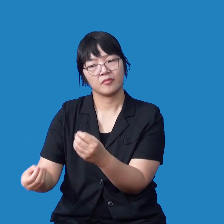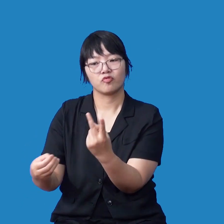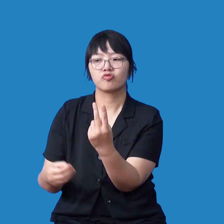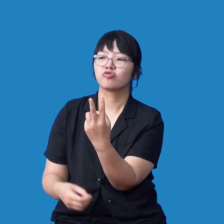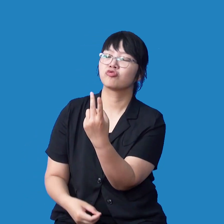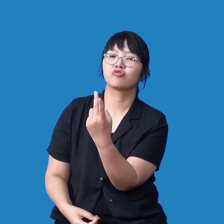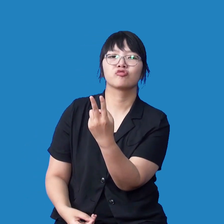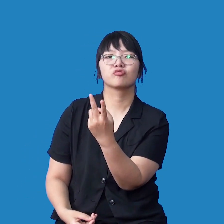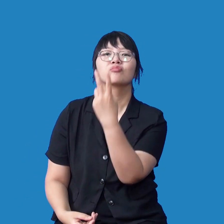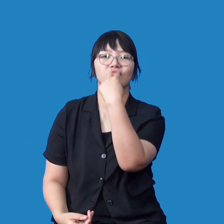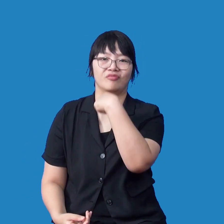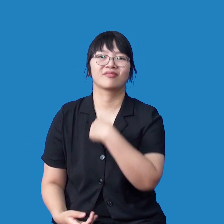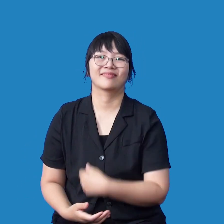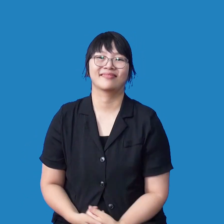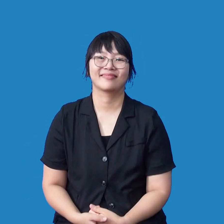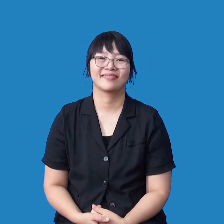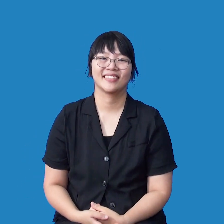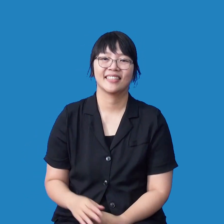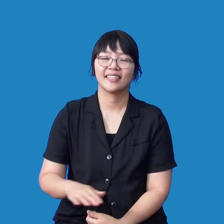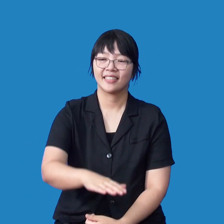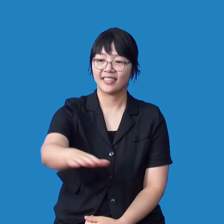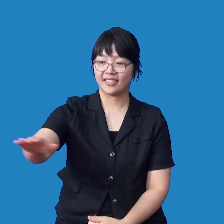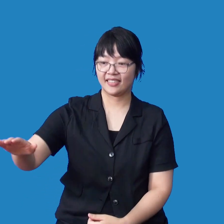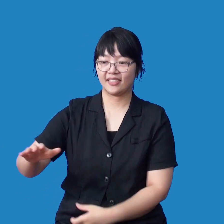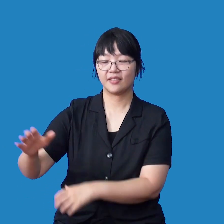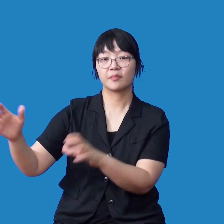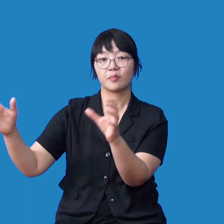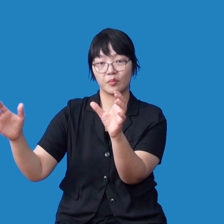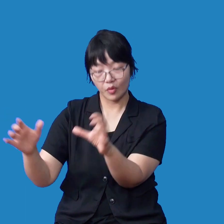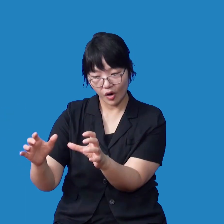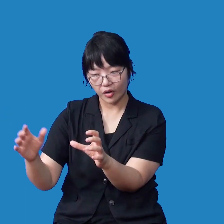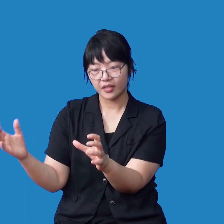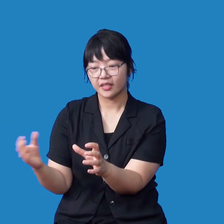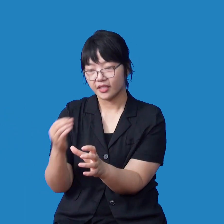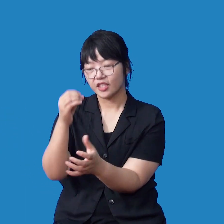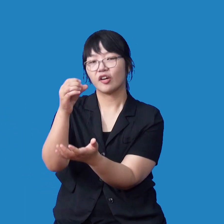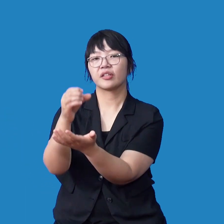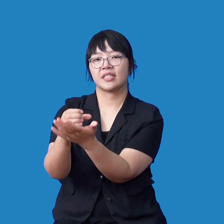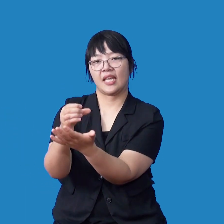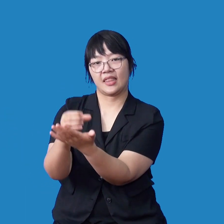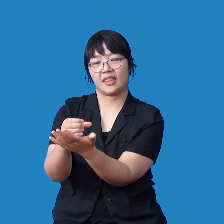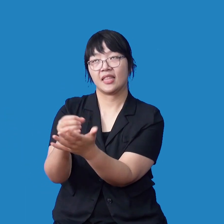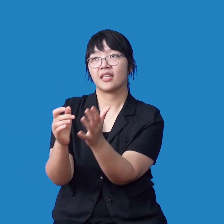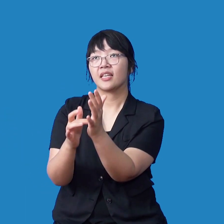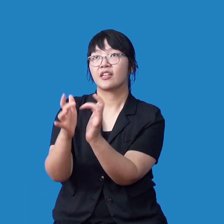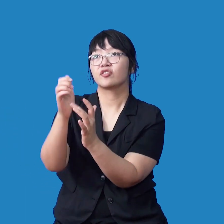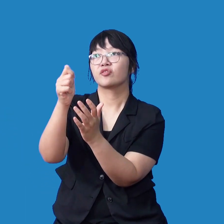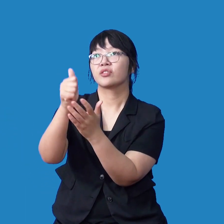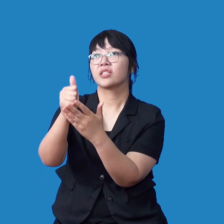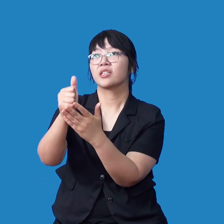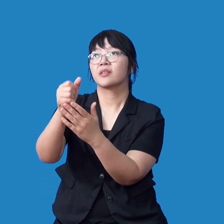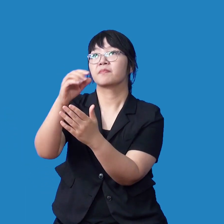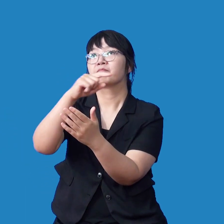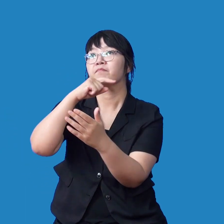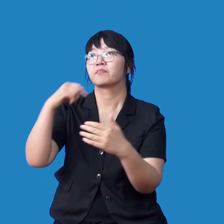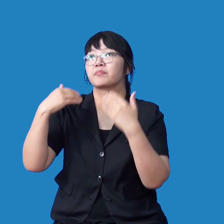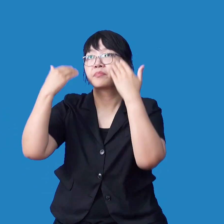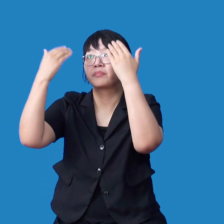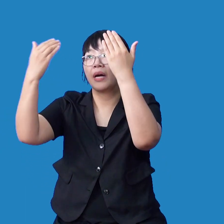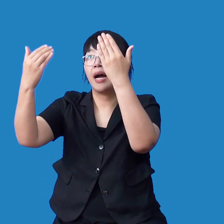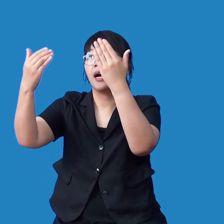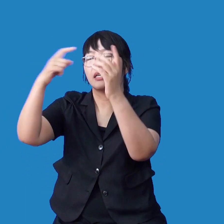있습니다. 그들은 함께 모여 성찬의 공동체로 그리스도의 희생을 기념했고